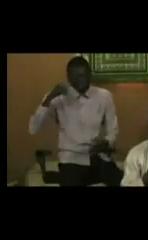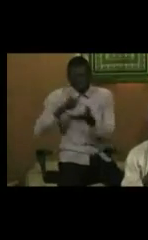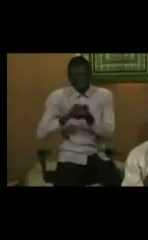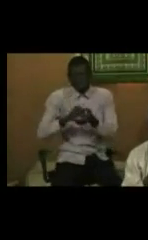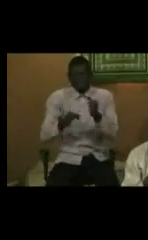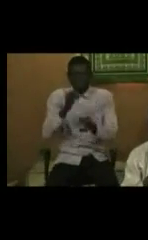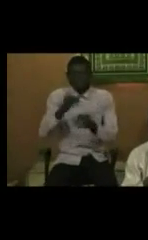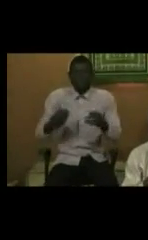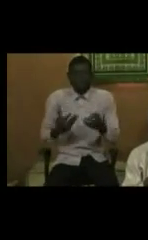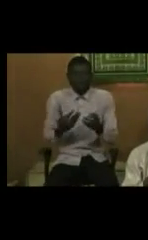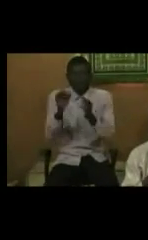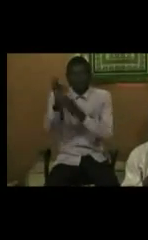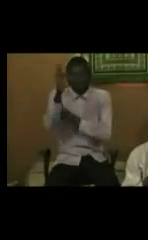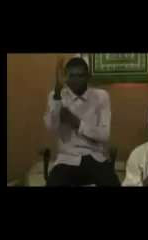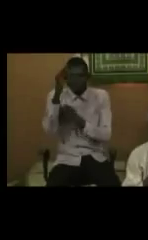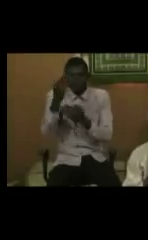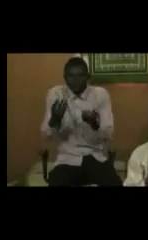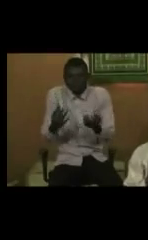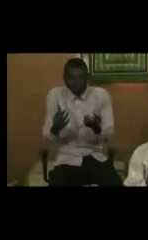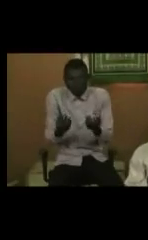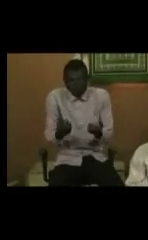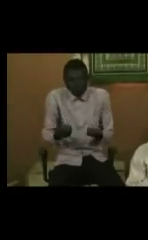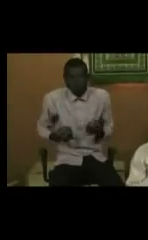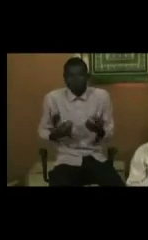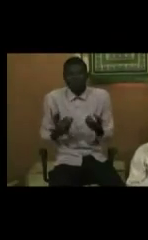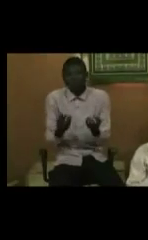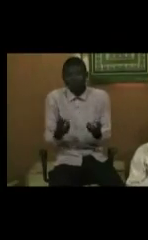o to fi ni die